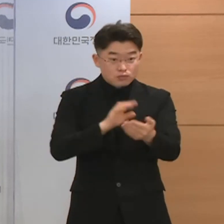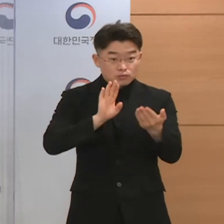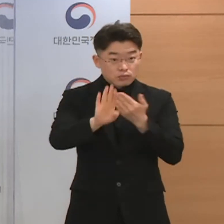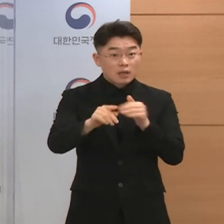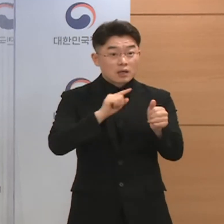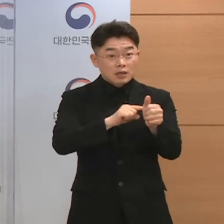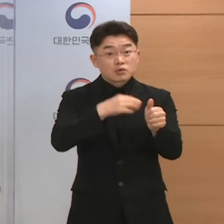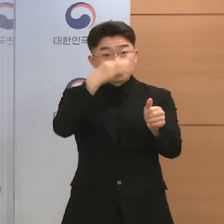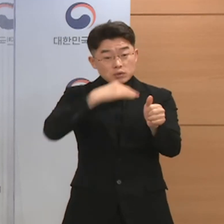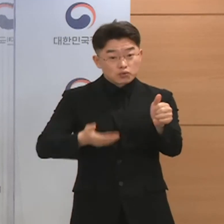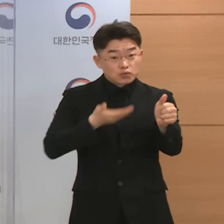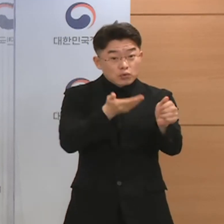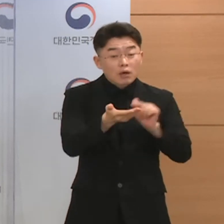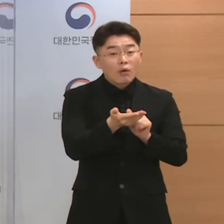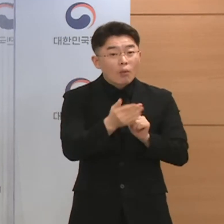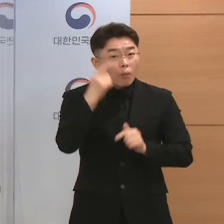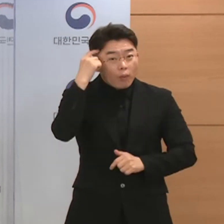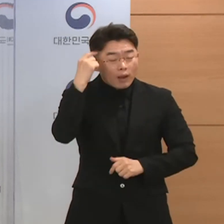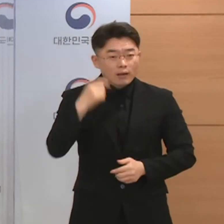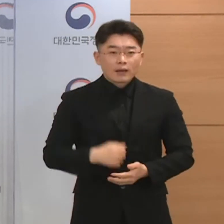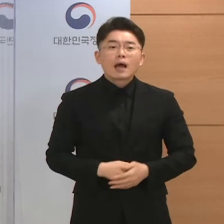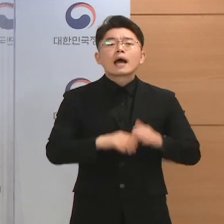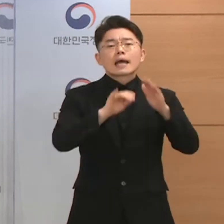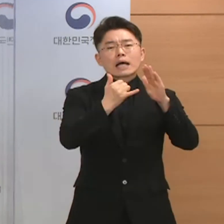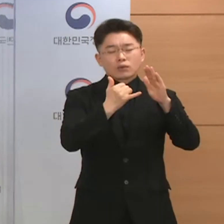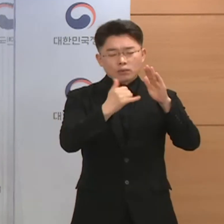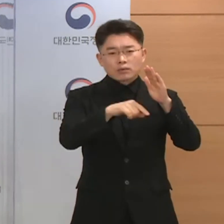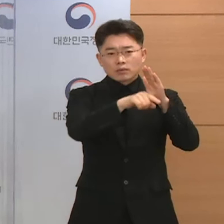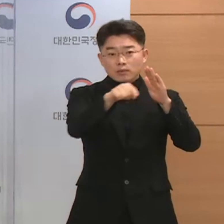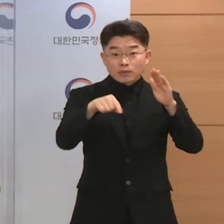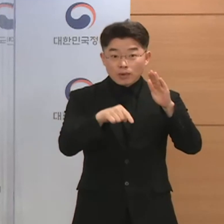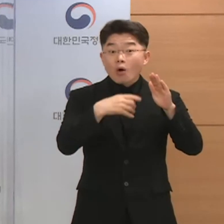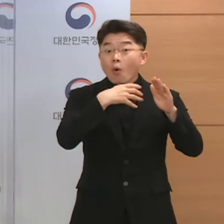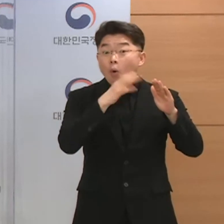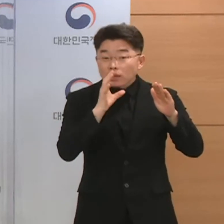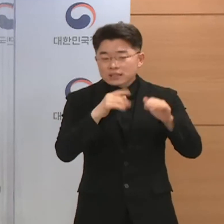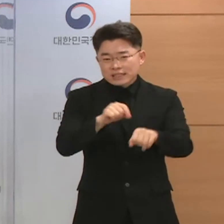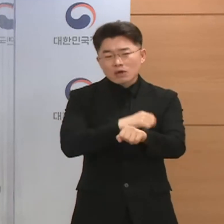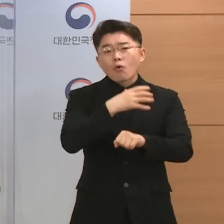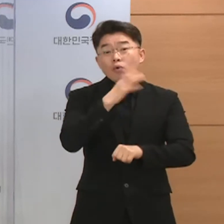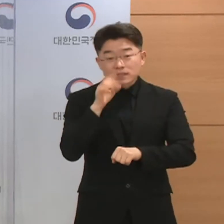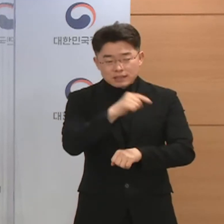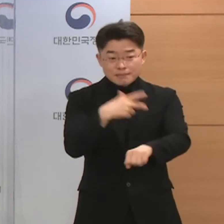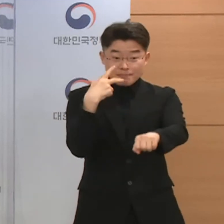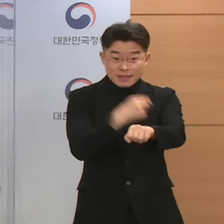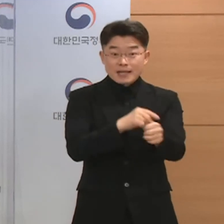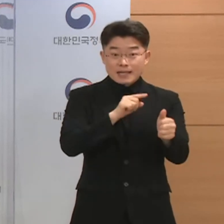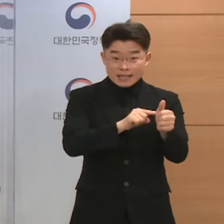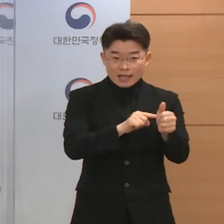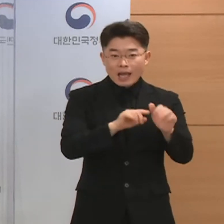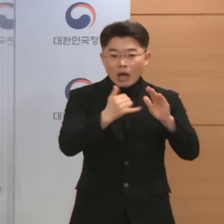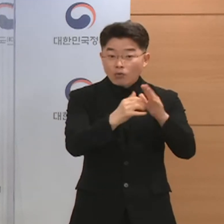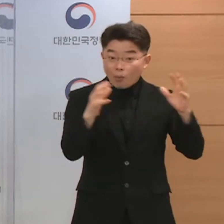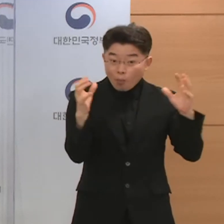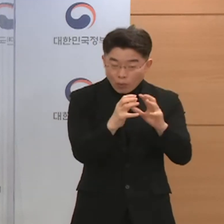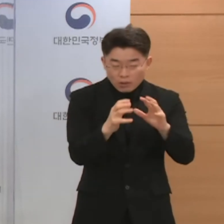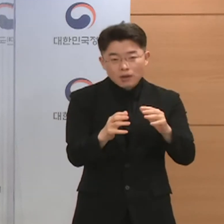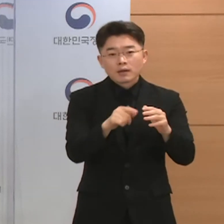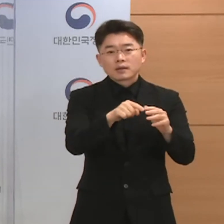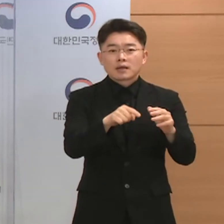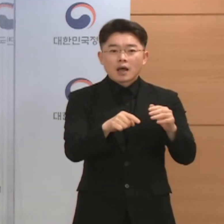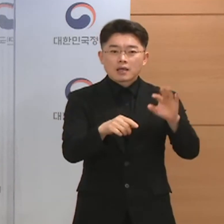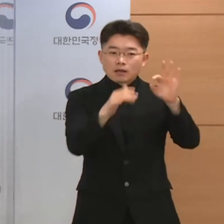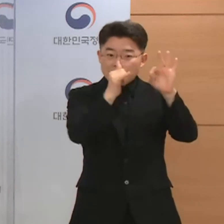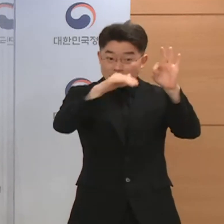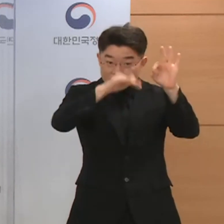백신 접종이 되신 경우 가족 모임 8인에서 가족 모임 8인까지의 그 모임 제한 범위에서 예외적으로